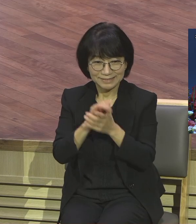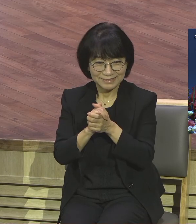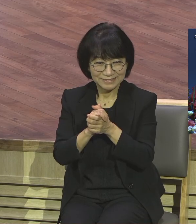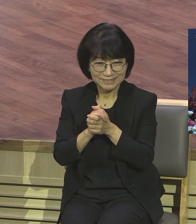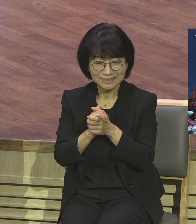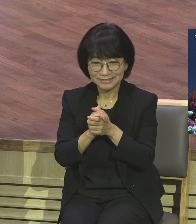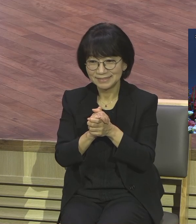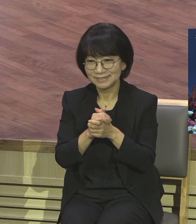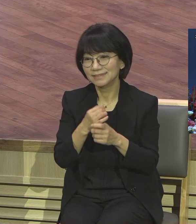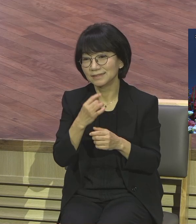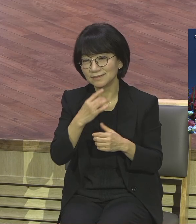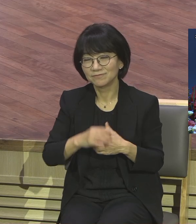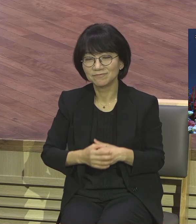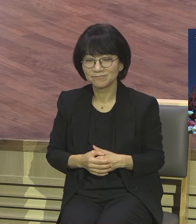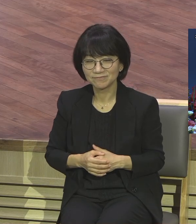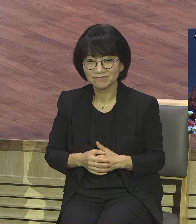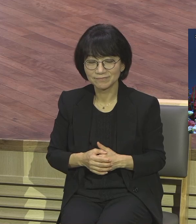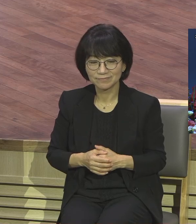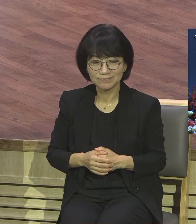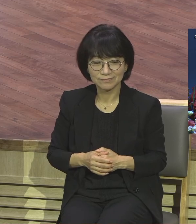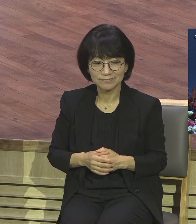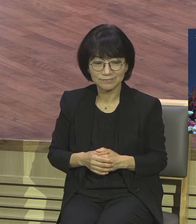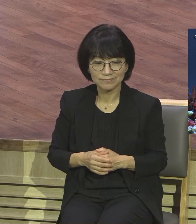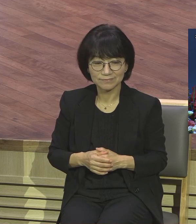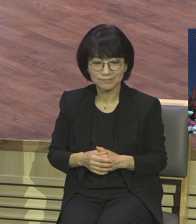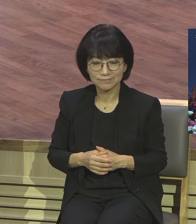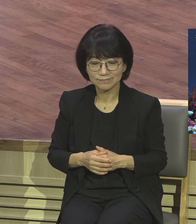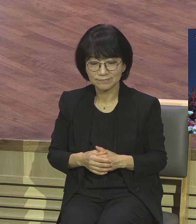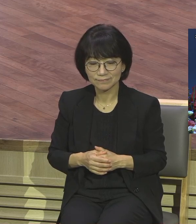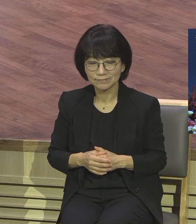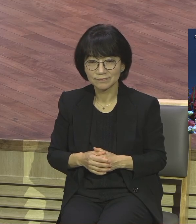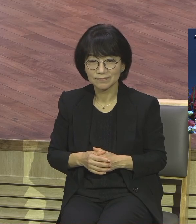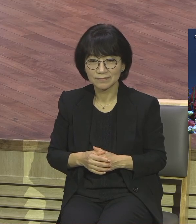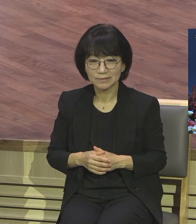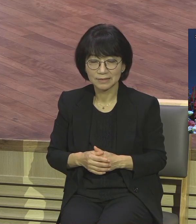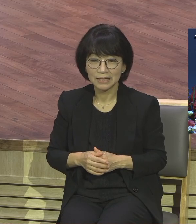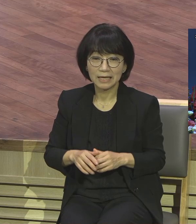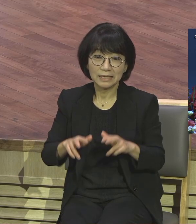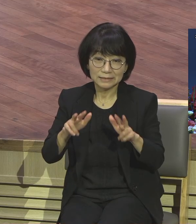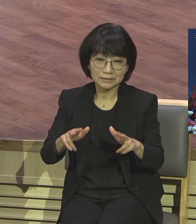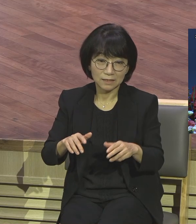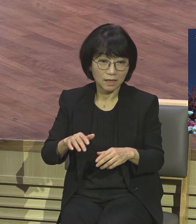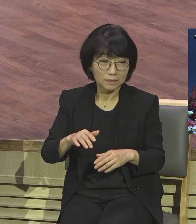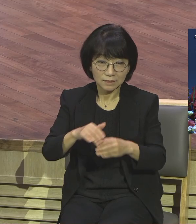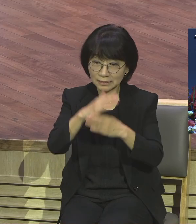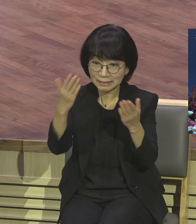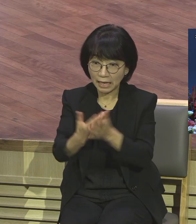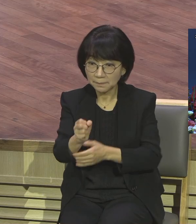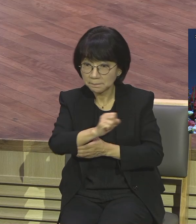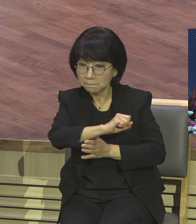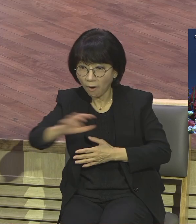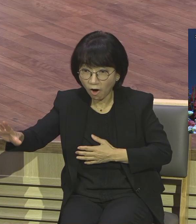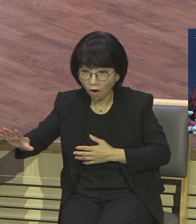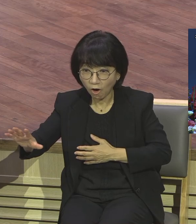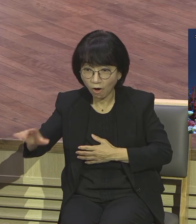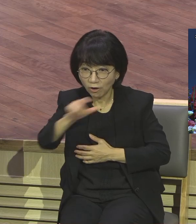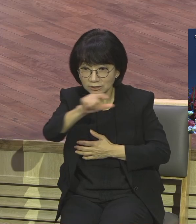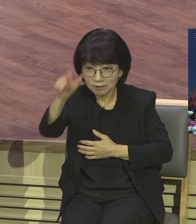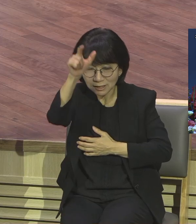여러분. 하나님 앞에서요, 여러분이요, 다 버리라 그 말입니까, 지금? 그럼 너 다 버리고 다 신학가라 그